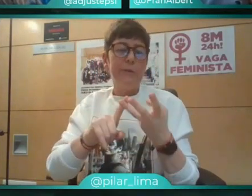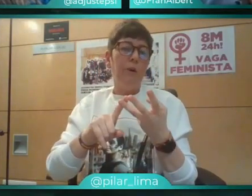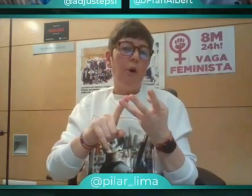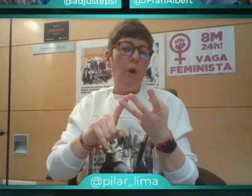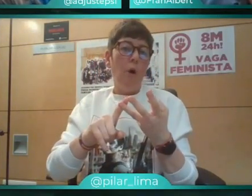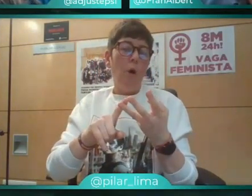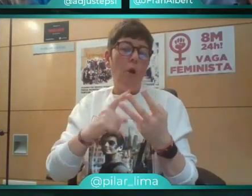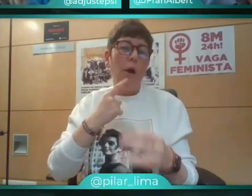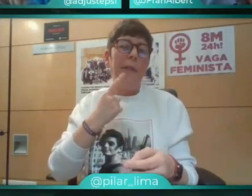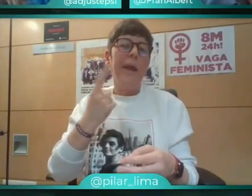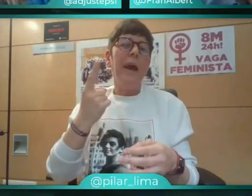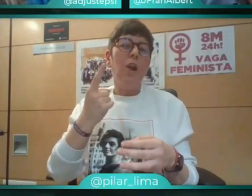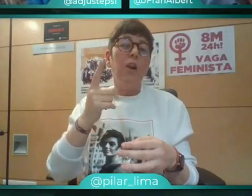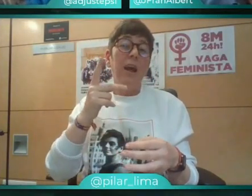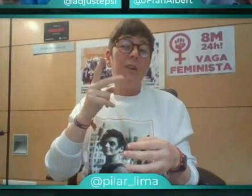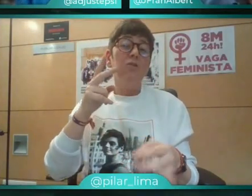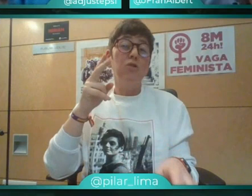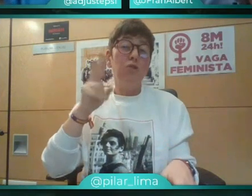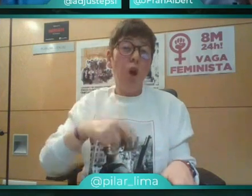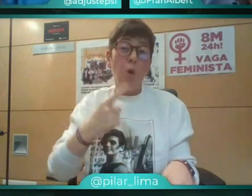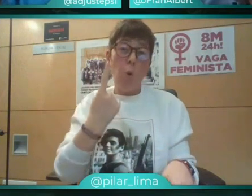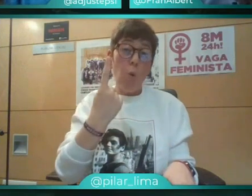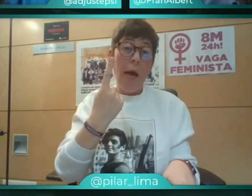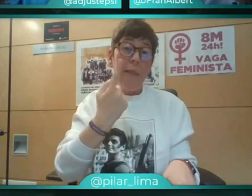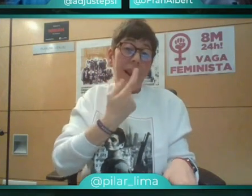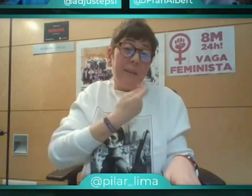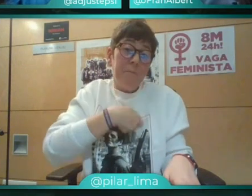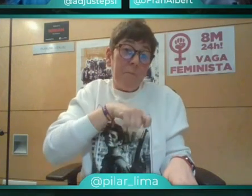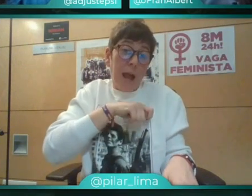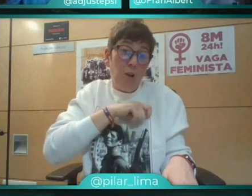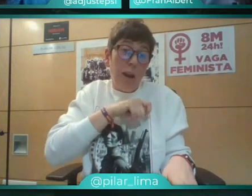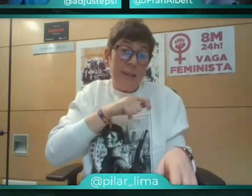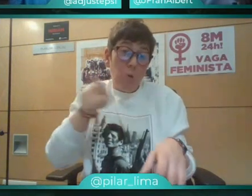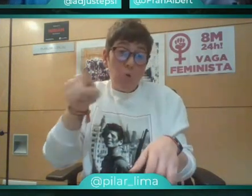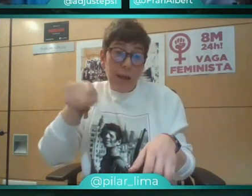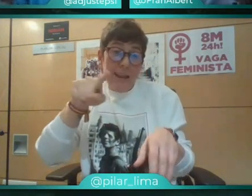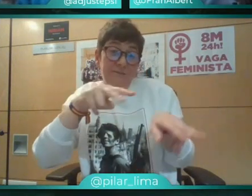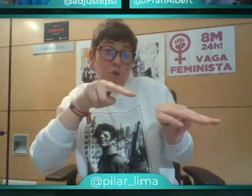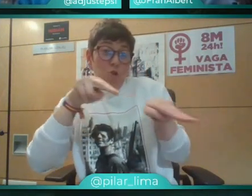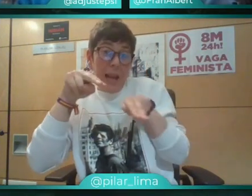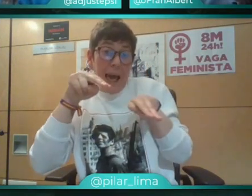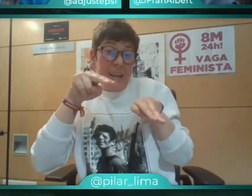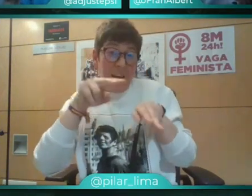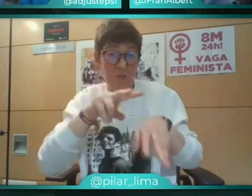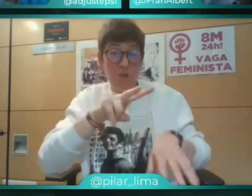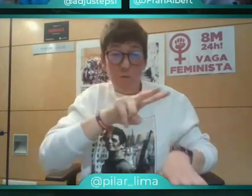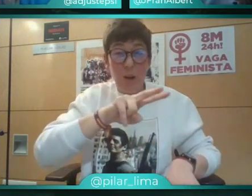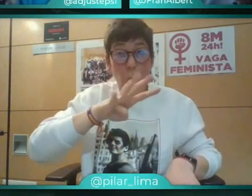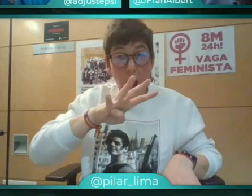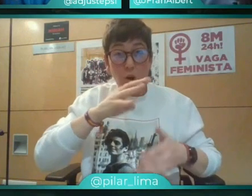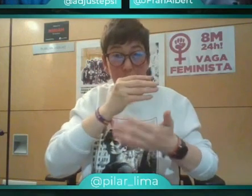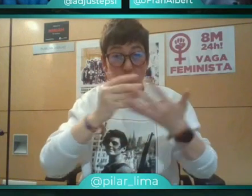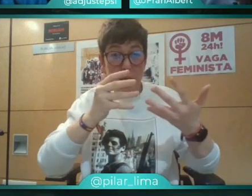cuando dices nazi facha yo le dije Bueno ustedes